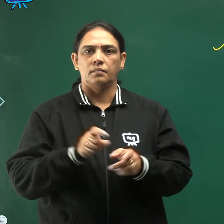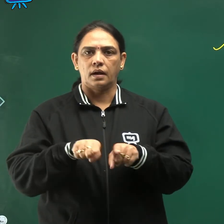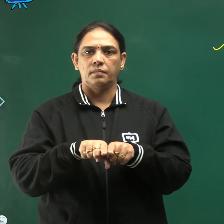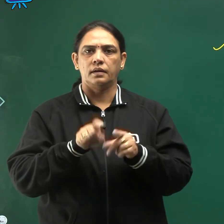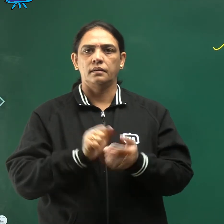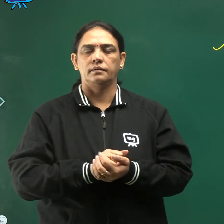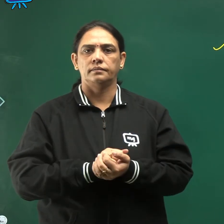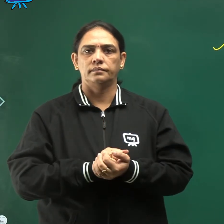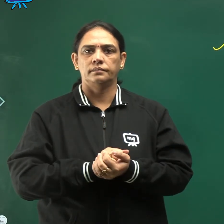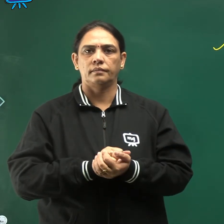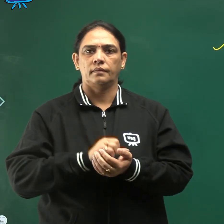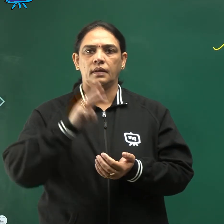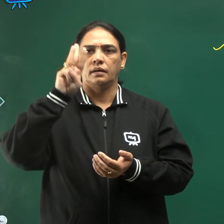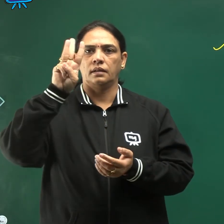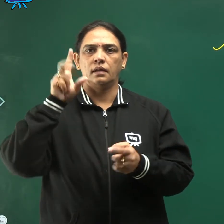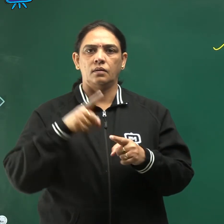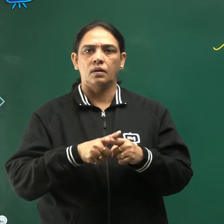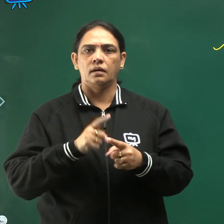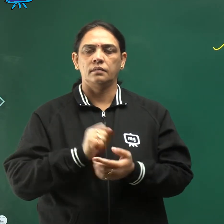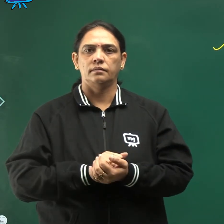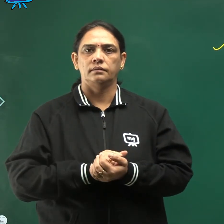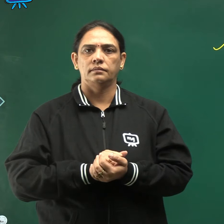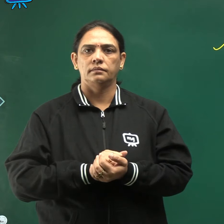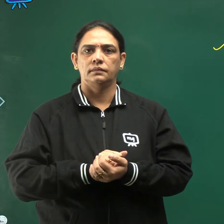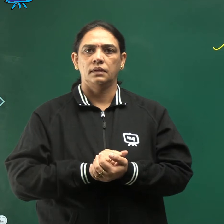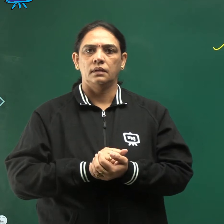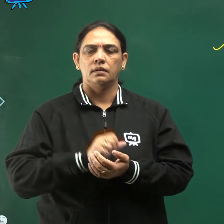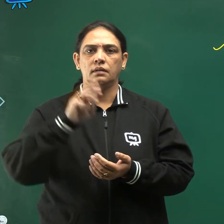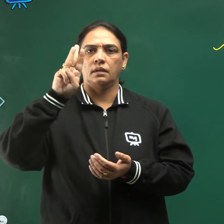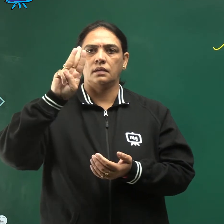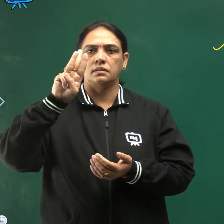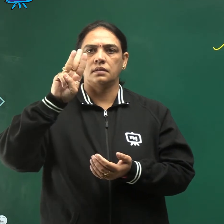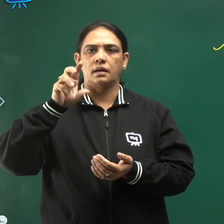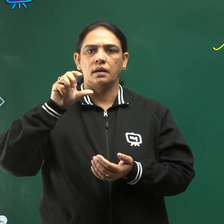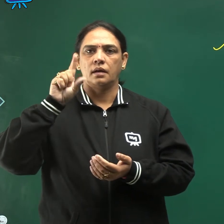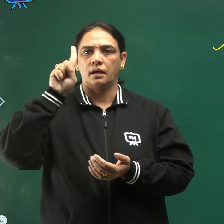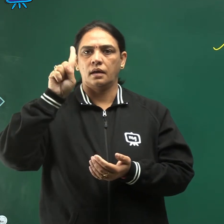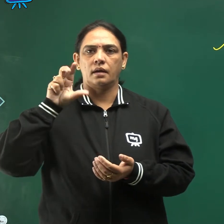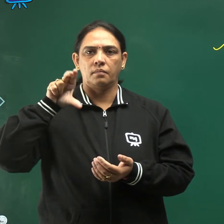बराबर 3 गुणा 3 से 1 बड़ा